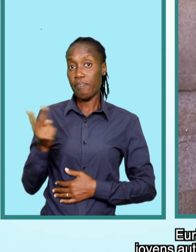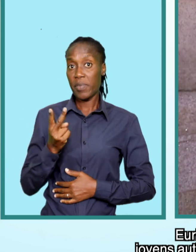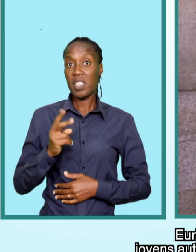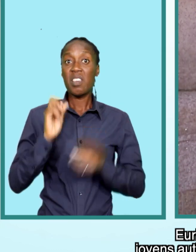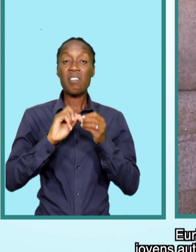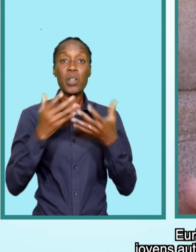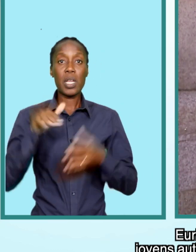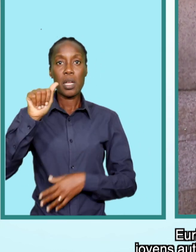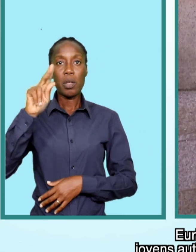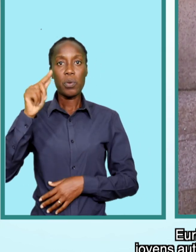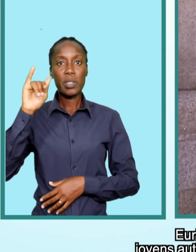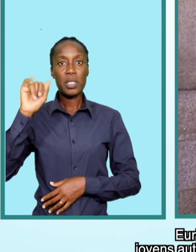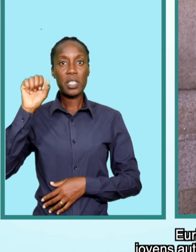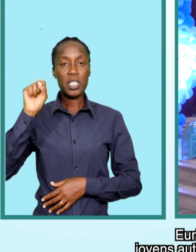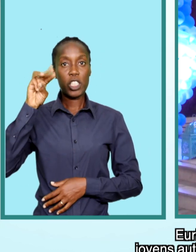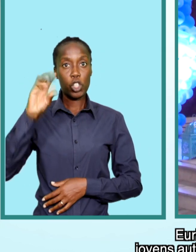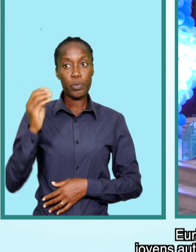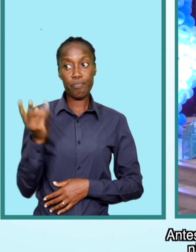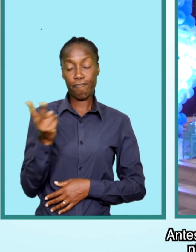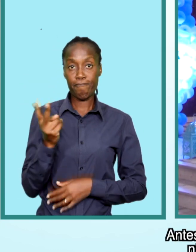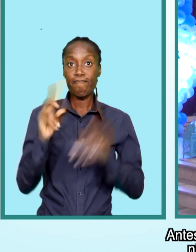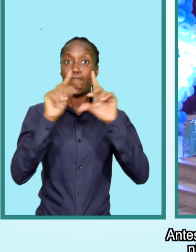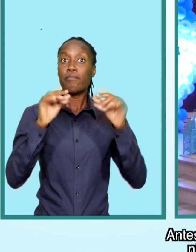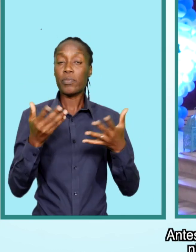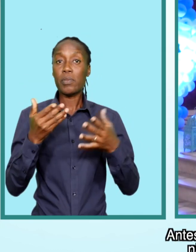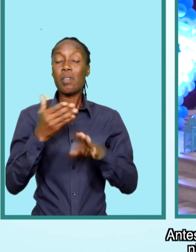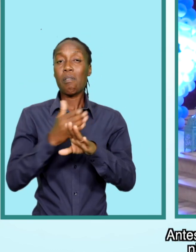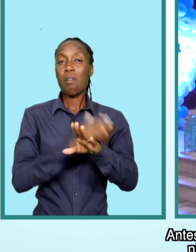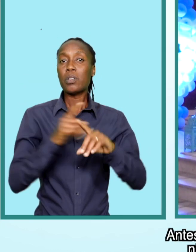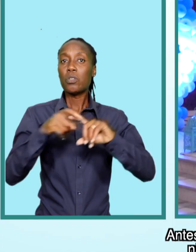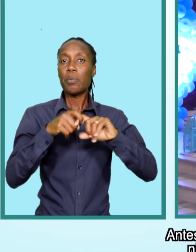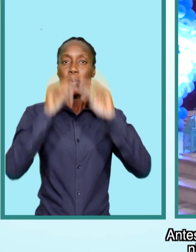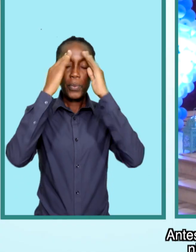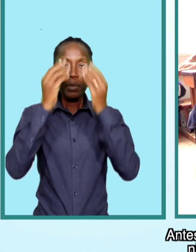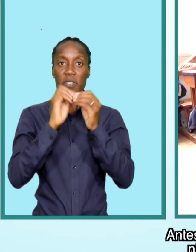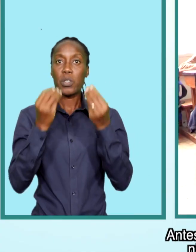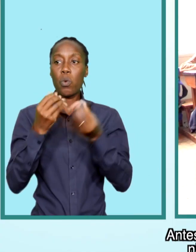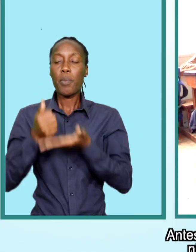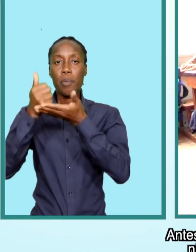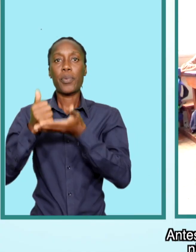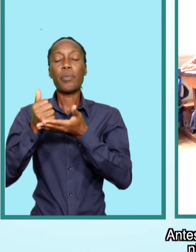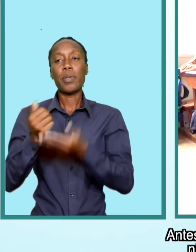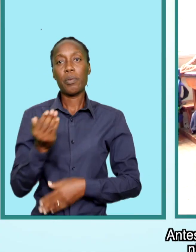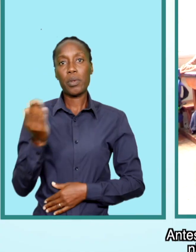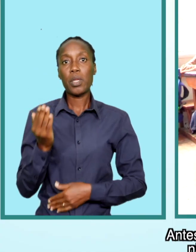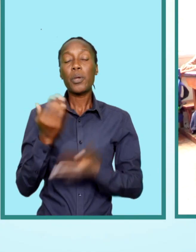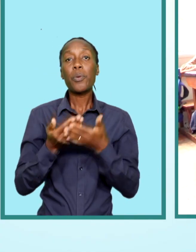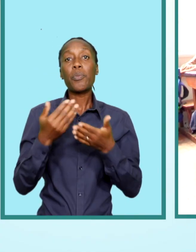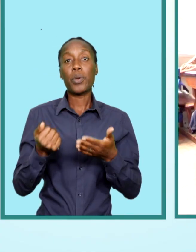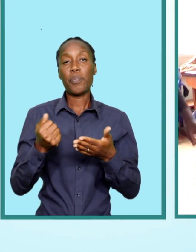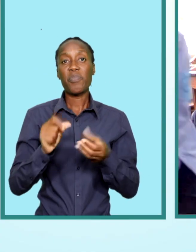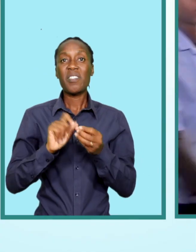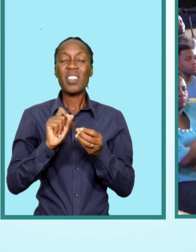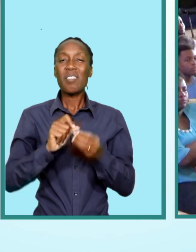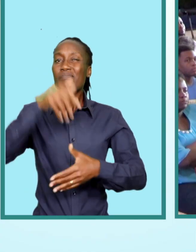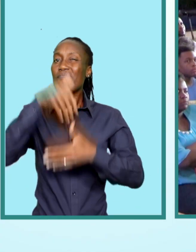são jovens autistas que enfrentaram diversos desafios. Antes do diagnóstico, os seus familiares não sabiam como lidar com